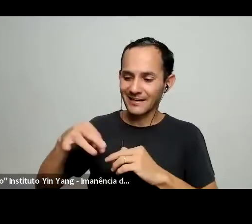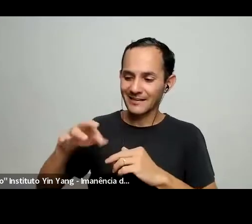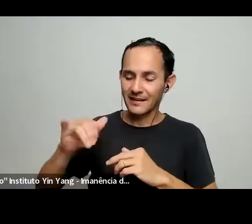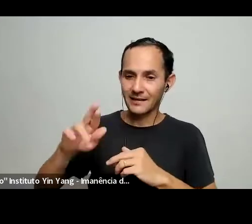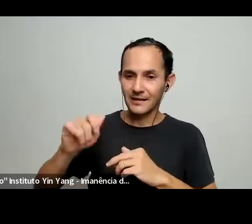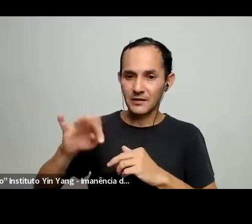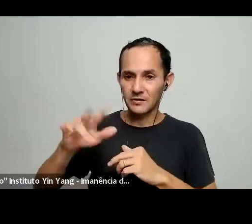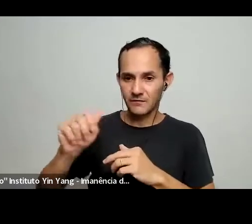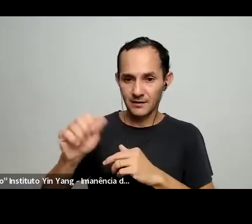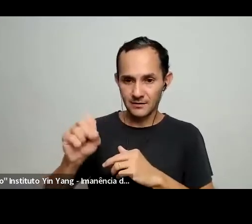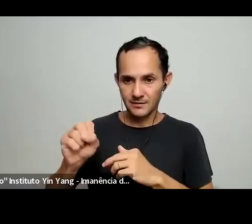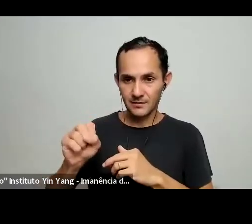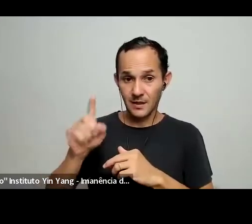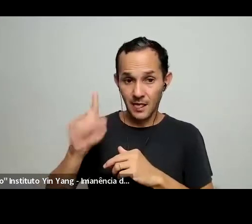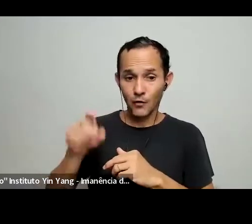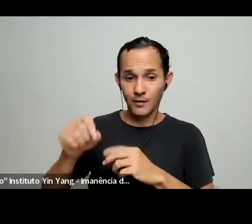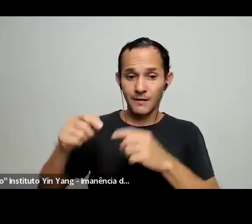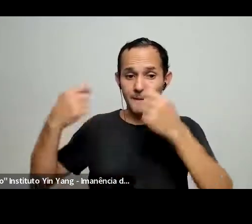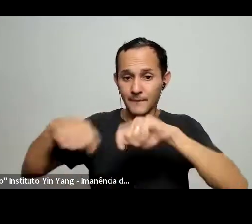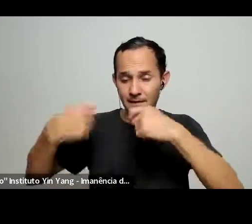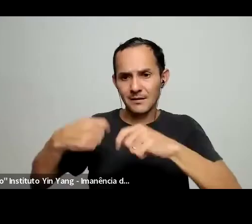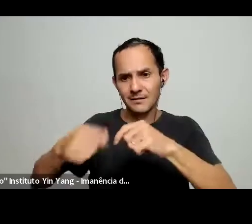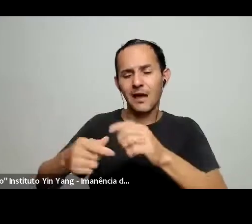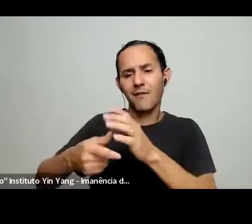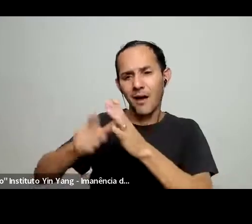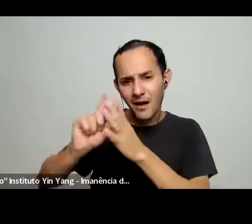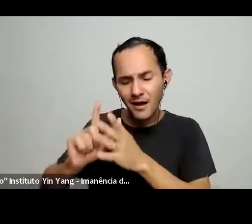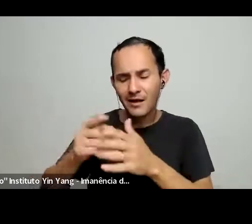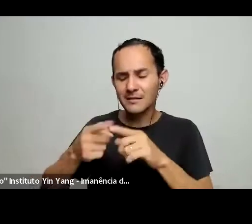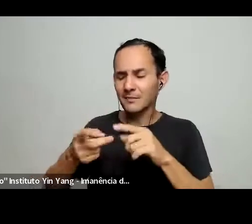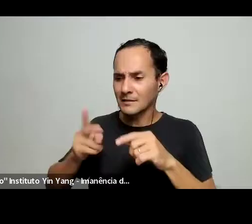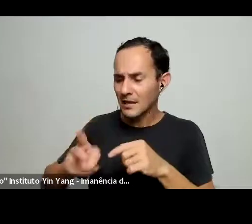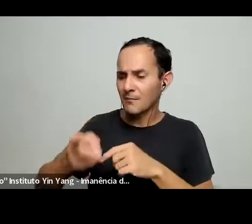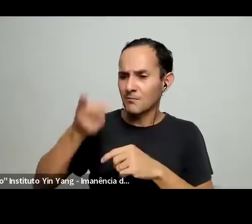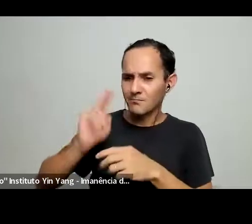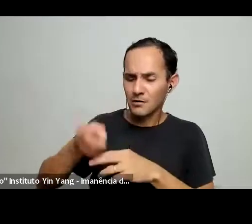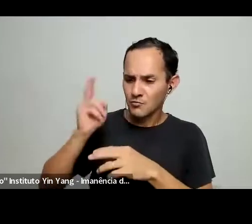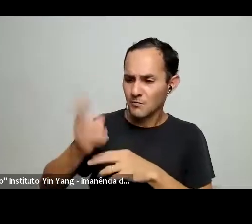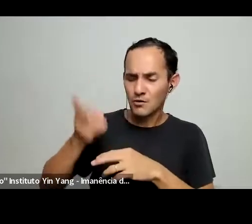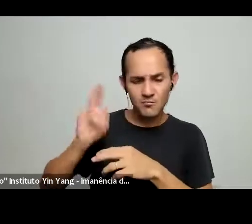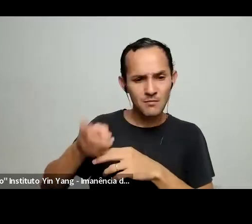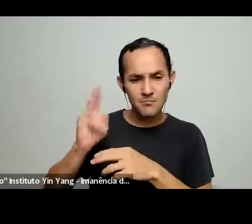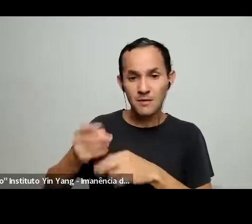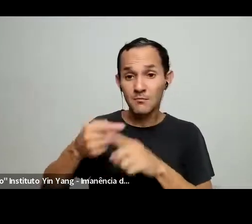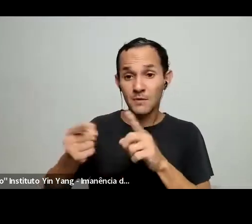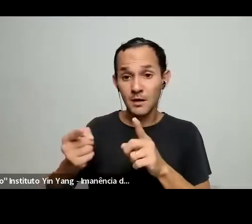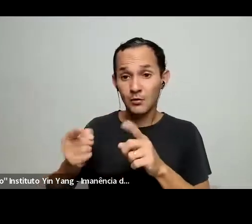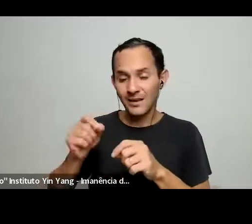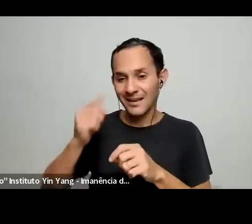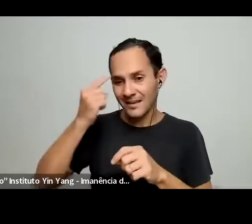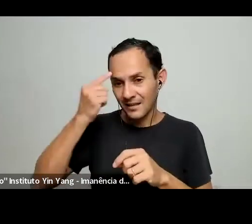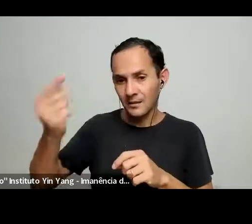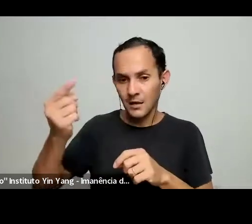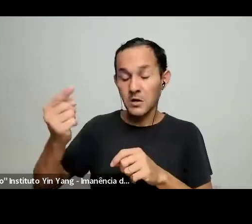integrativas. Essa já era uma necessidade na época e tem sido cada vez mais, né? E essa ideia